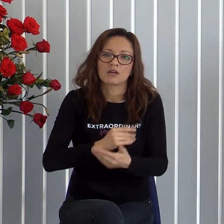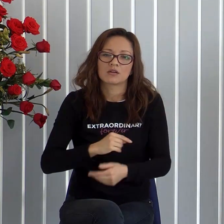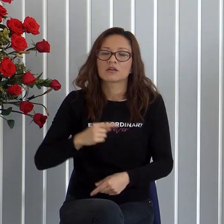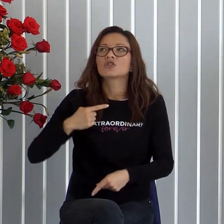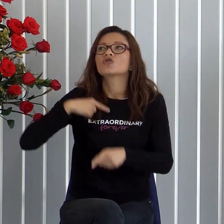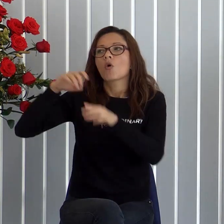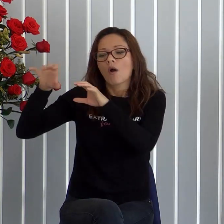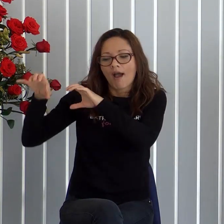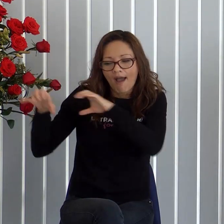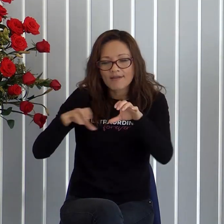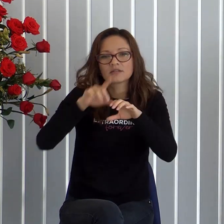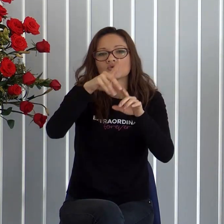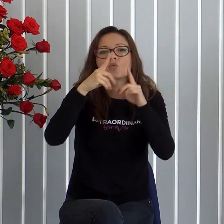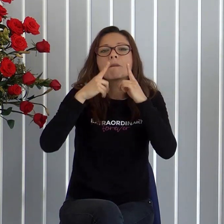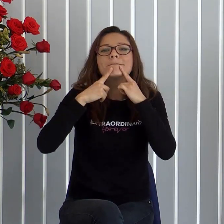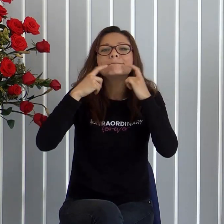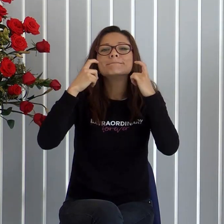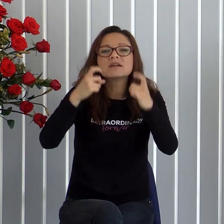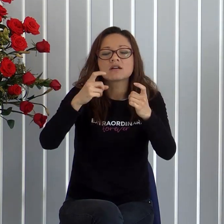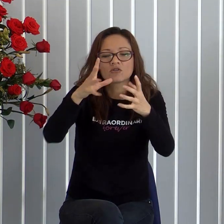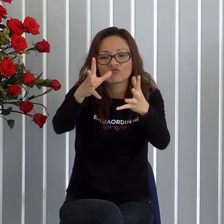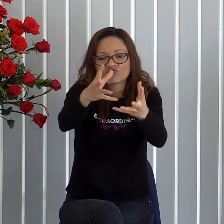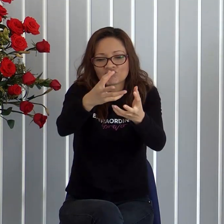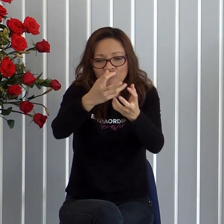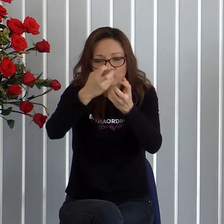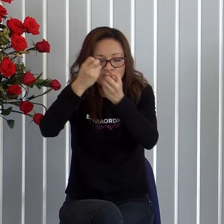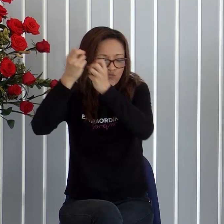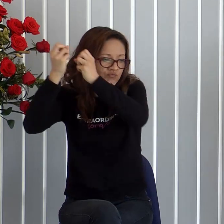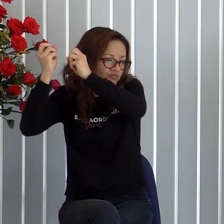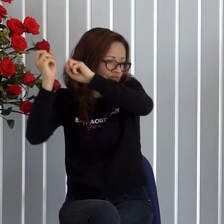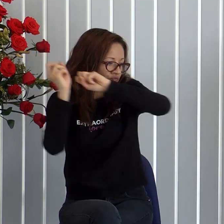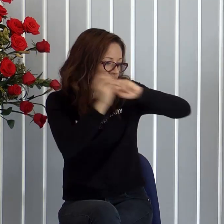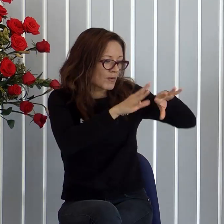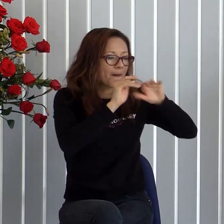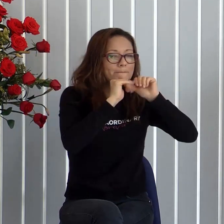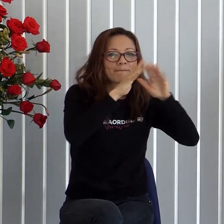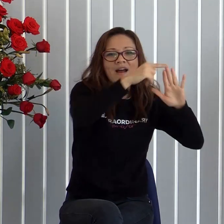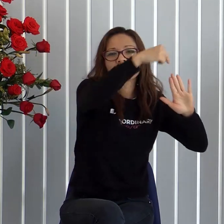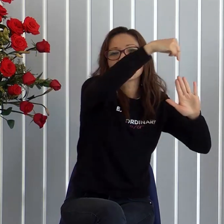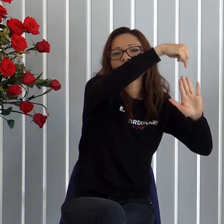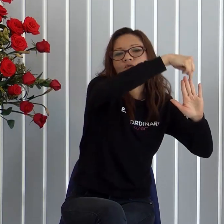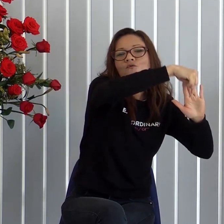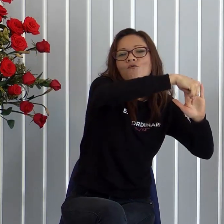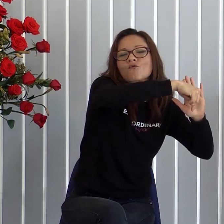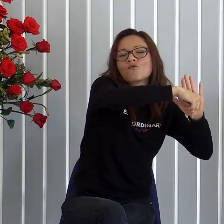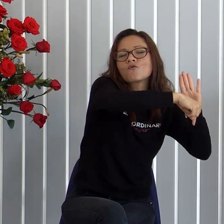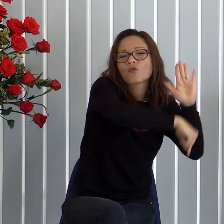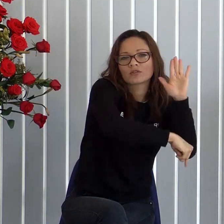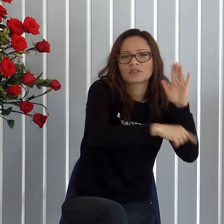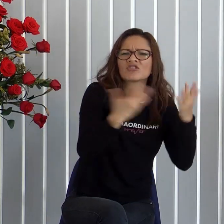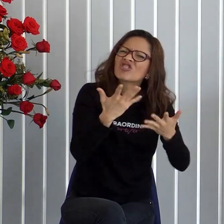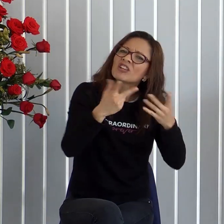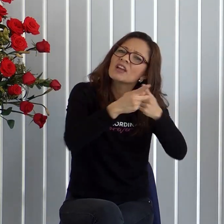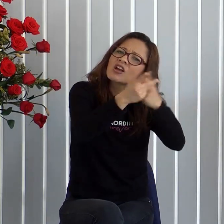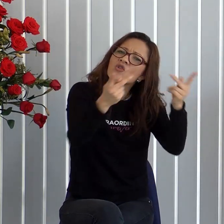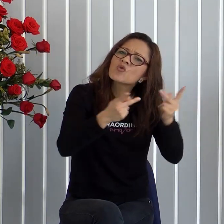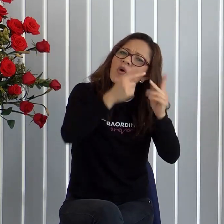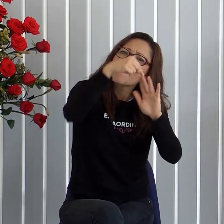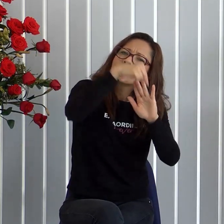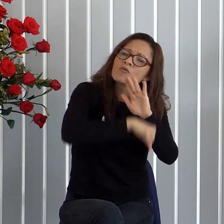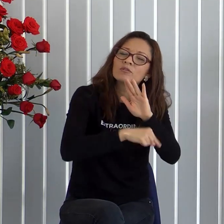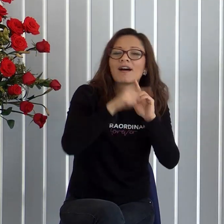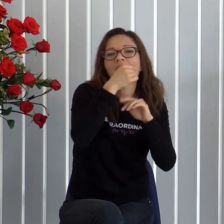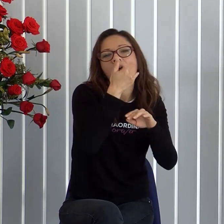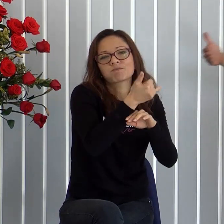echo sus pecados a lo profundo del mar. El lugar más profundo en el mundo es el Foso de las